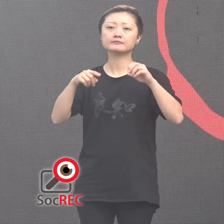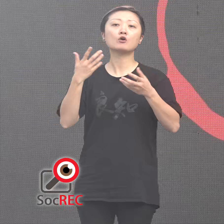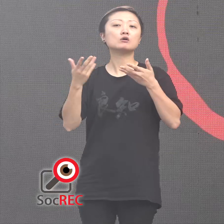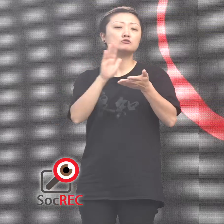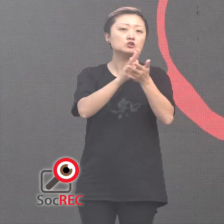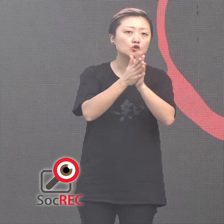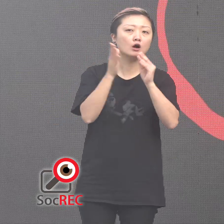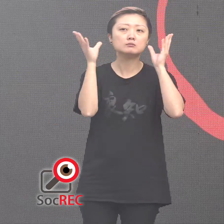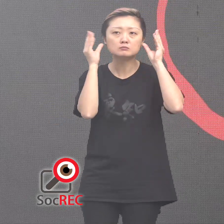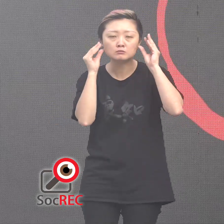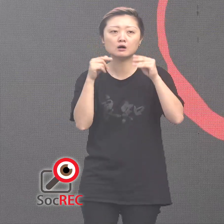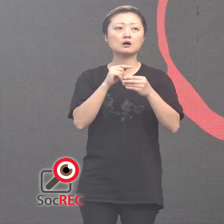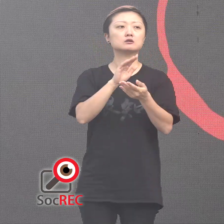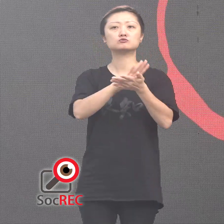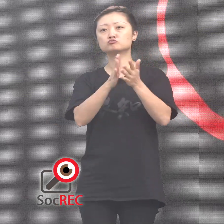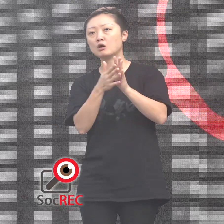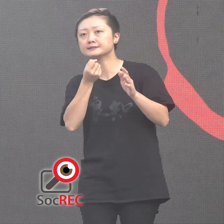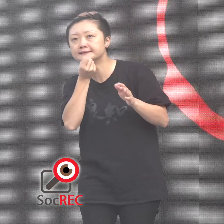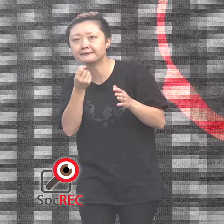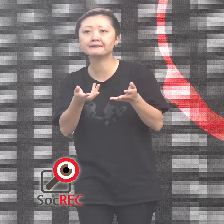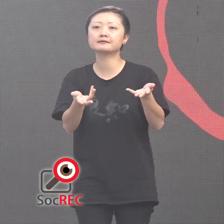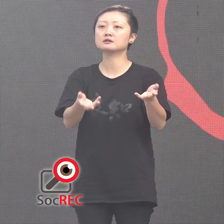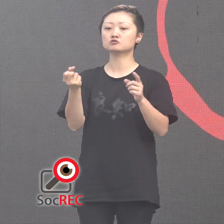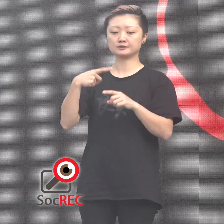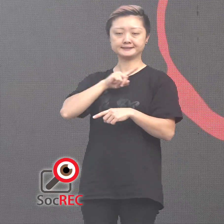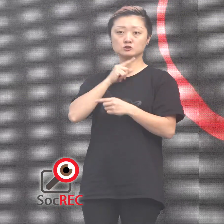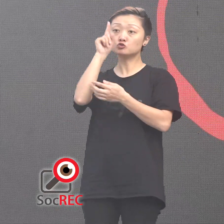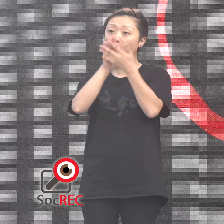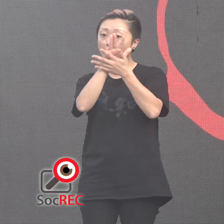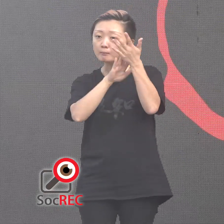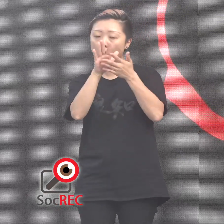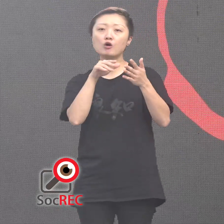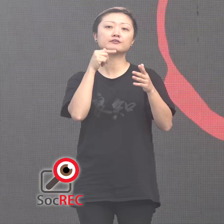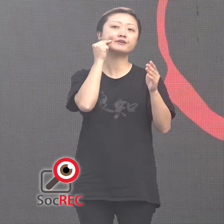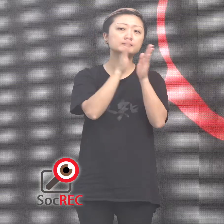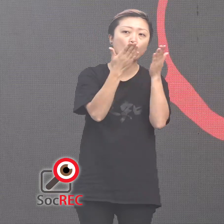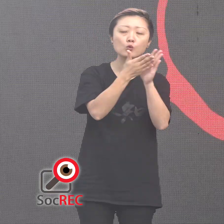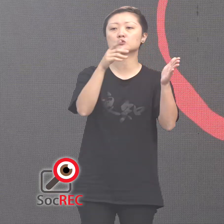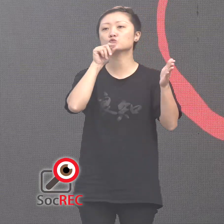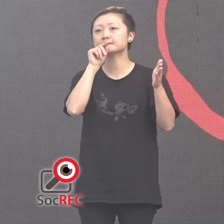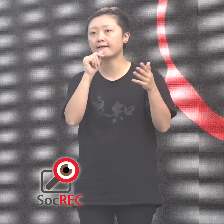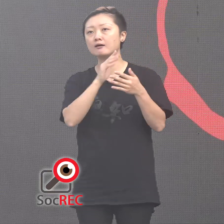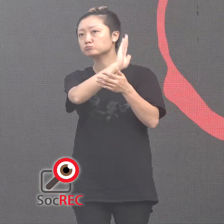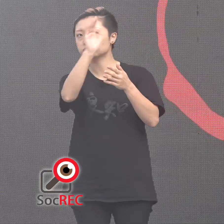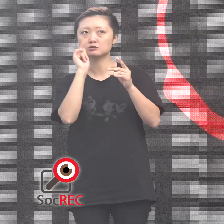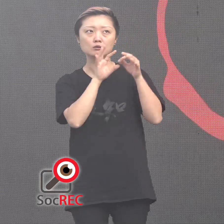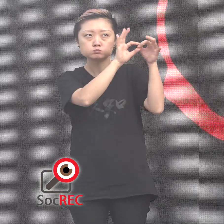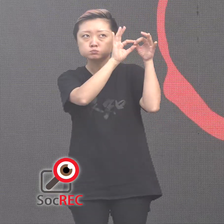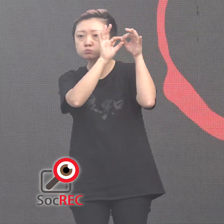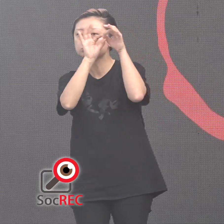上用我的社交頻道等等呢，是向不同的日本的朋友、海外的朋